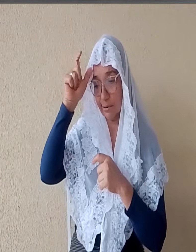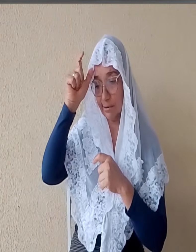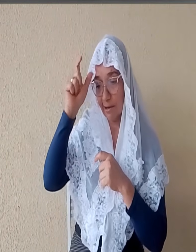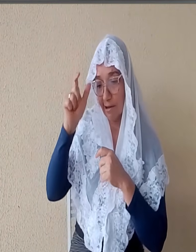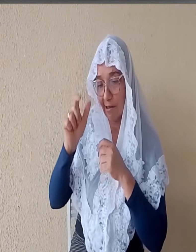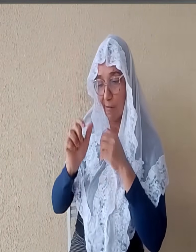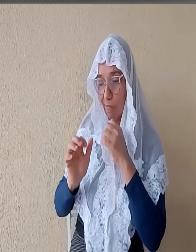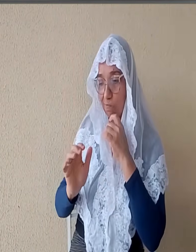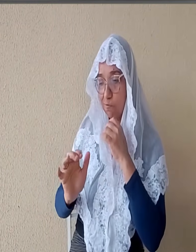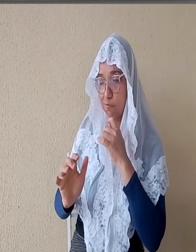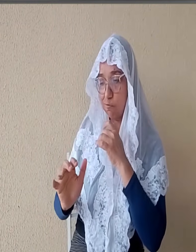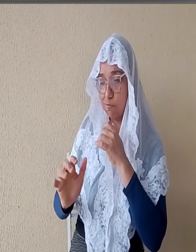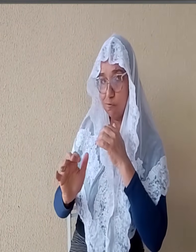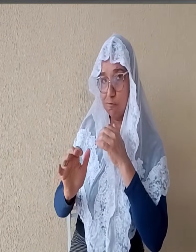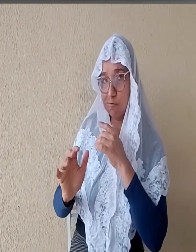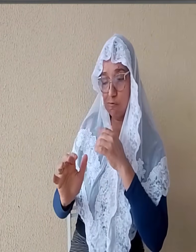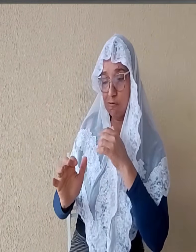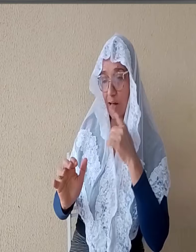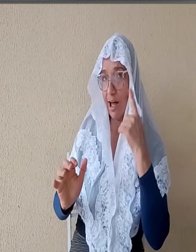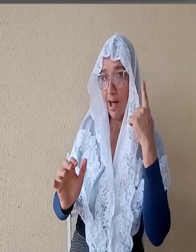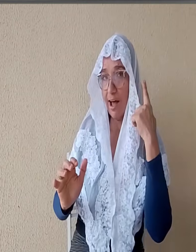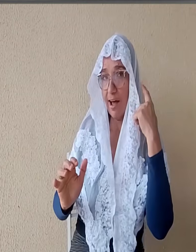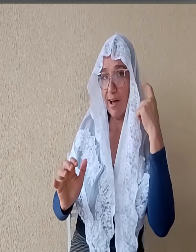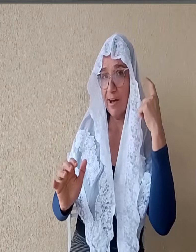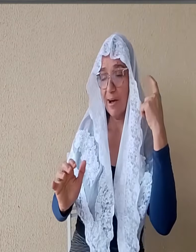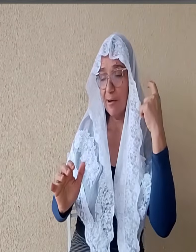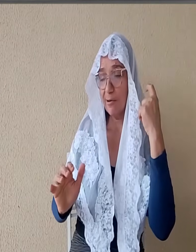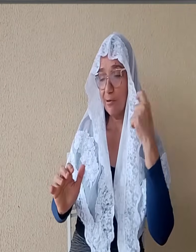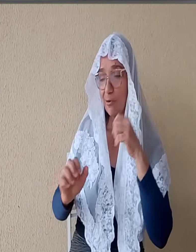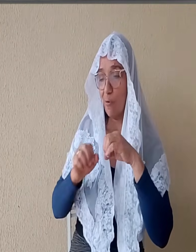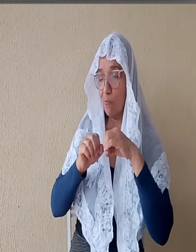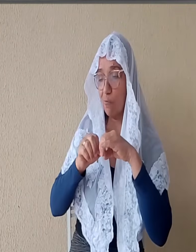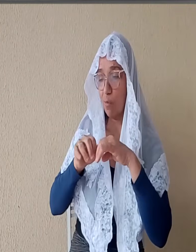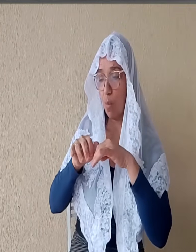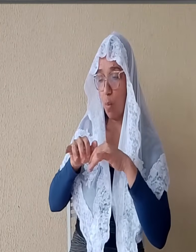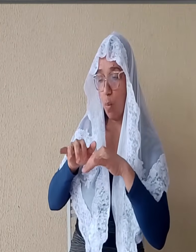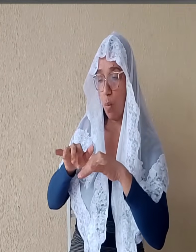aleluia. E vai dando, Senhor, vai falando para o Senhor, para